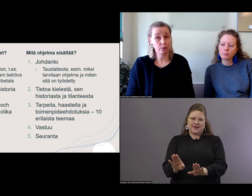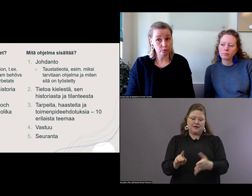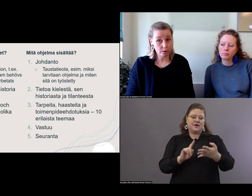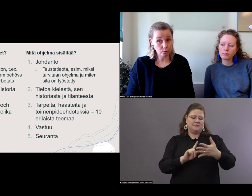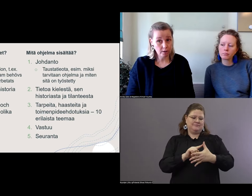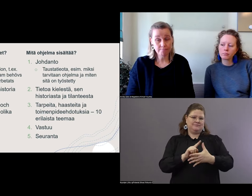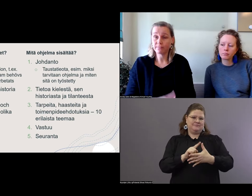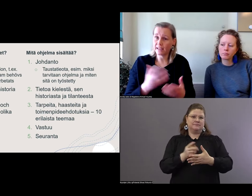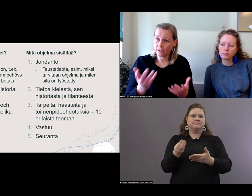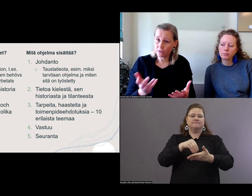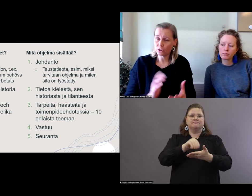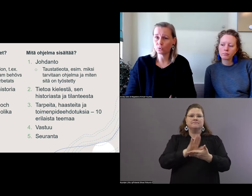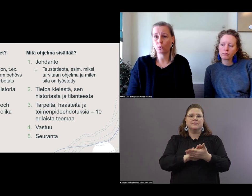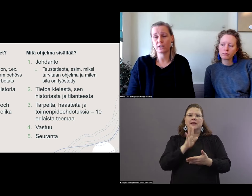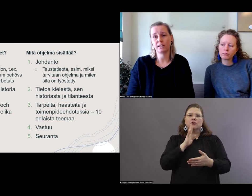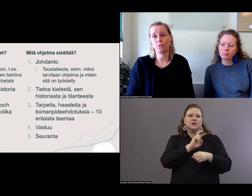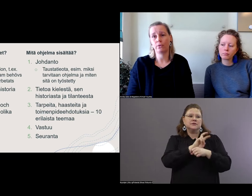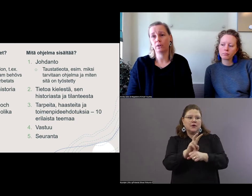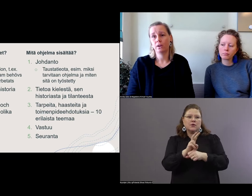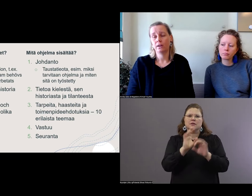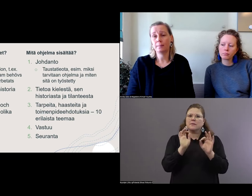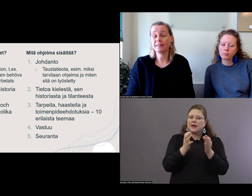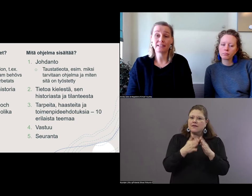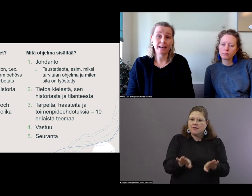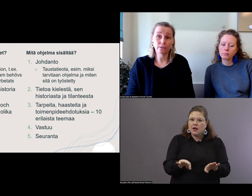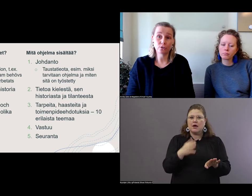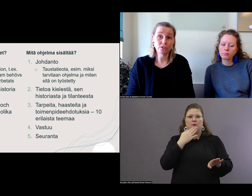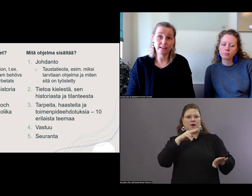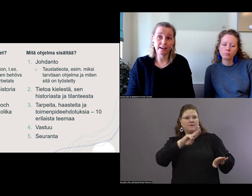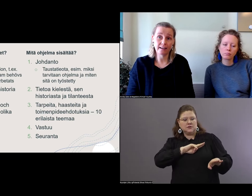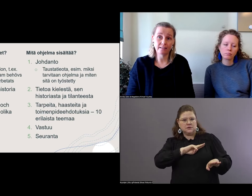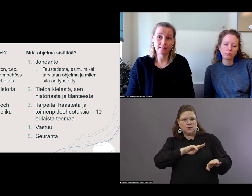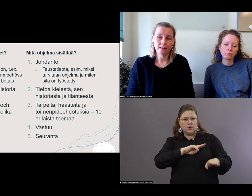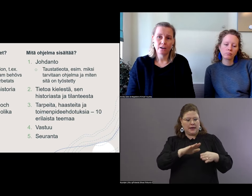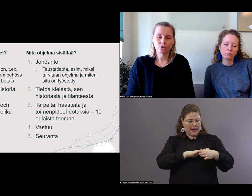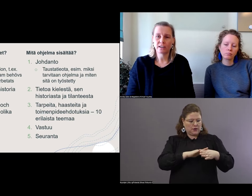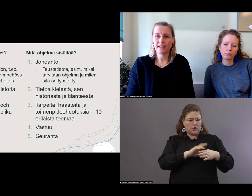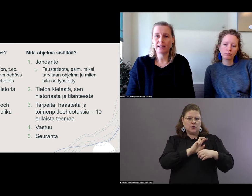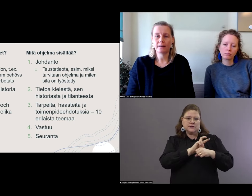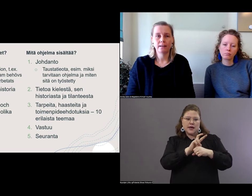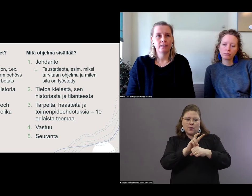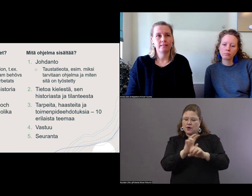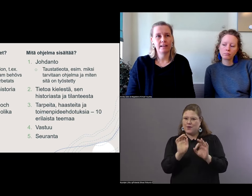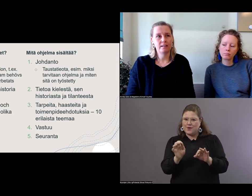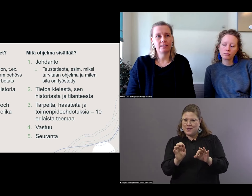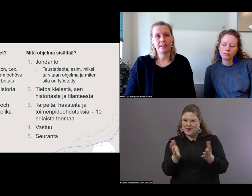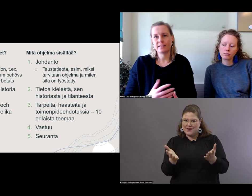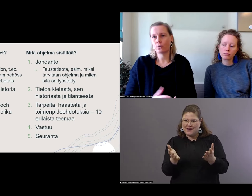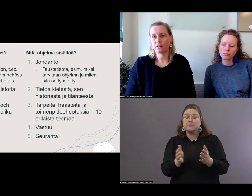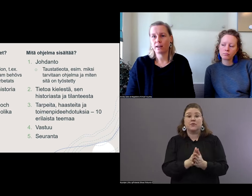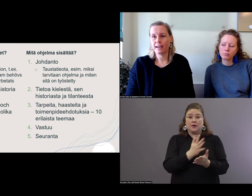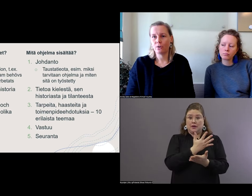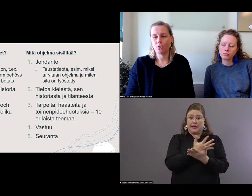seurantaa voidaan toteuttaa, kenen vastuulla se on, ja miten se käytännössä tehdään. Koska kielen